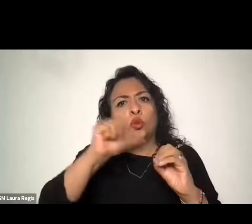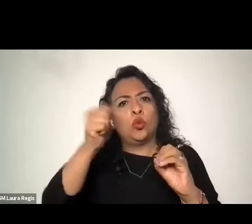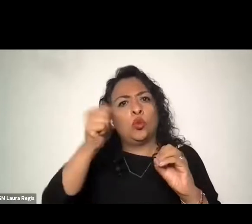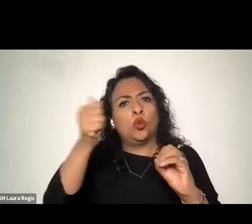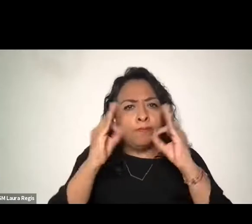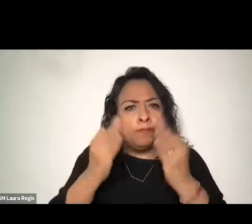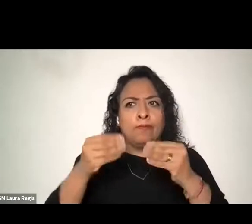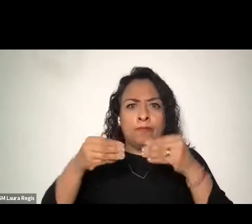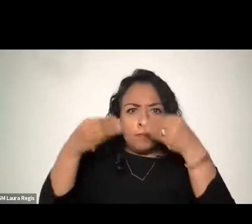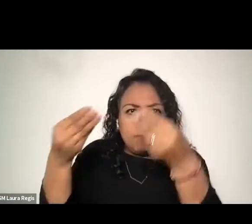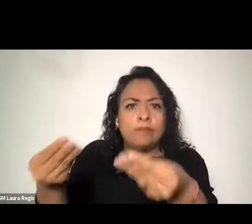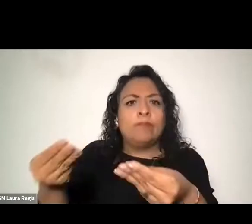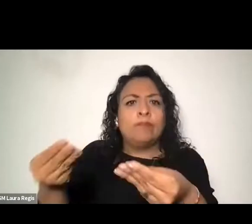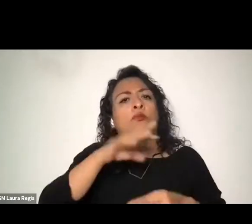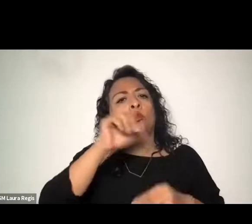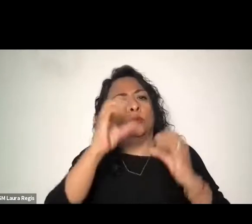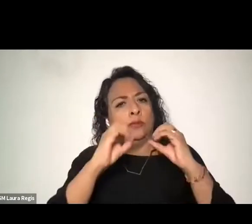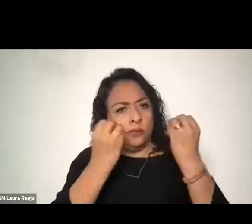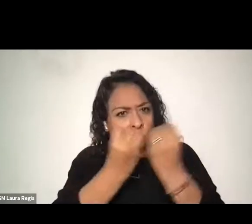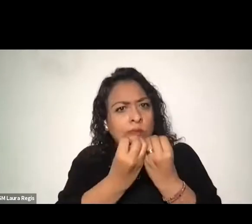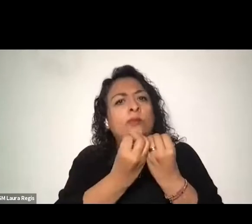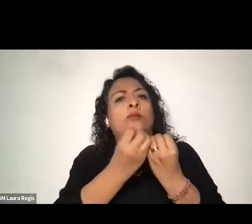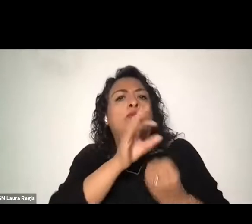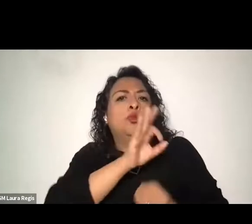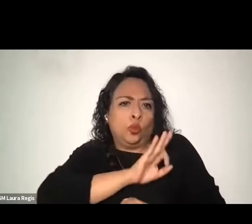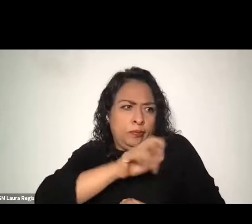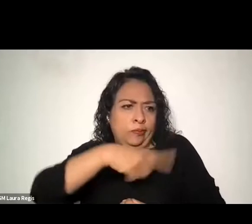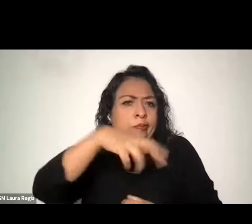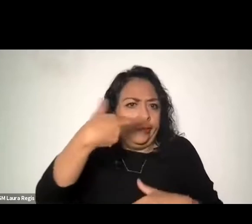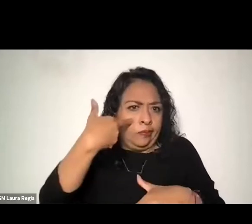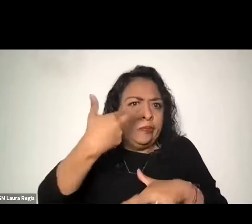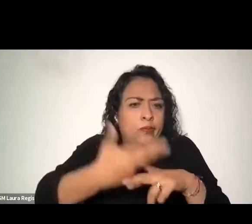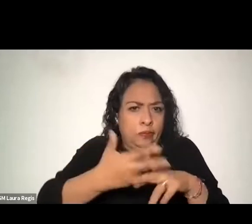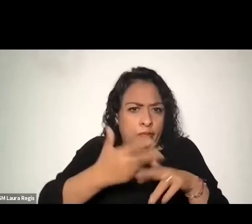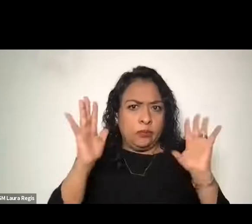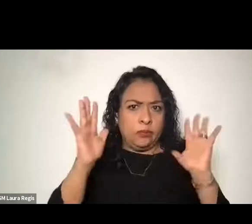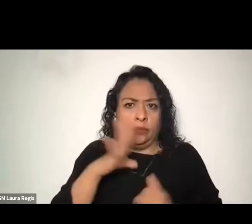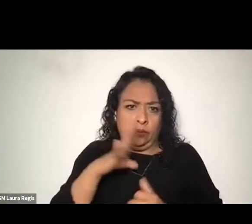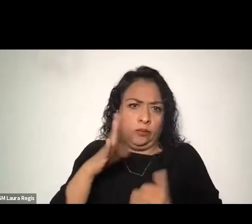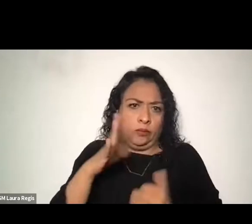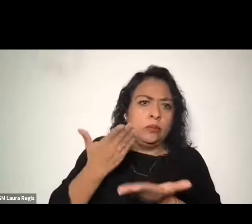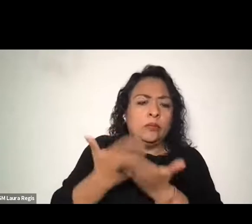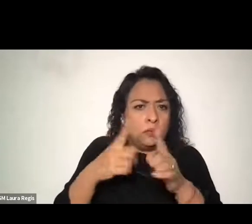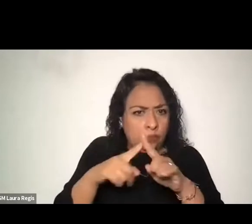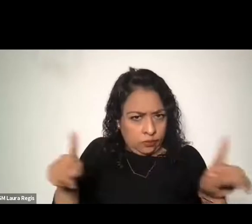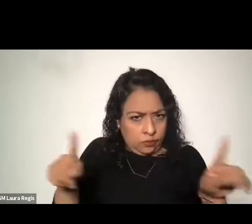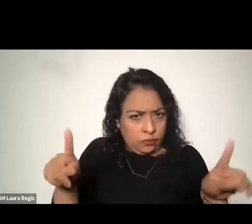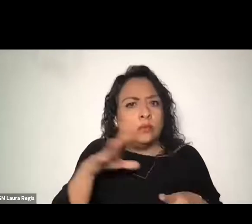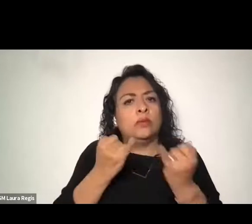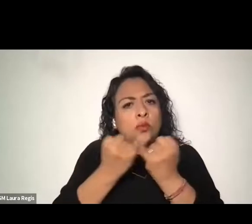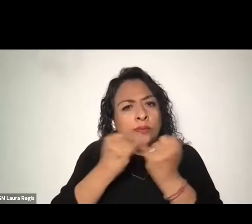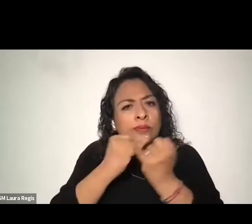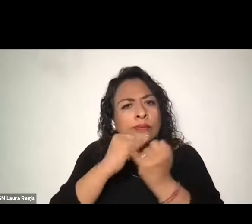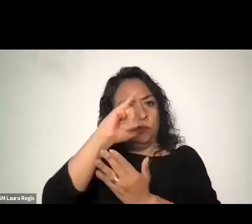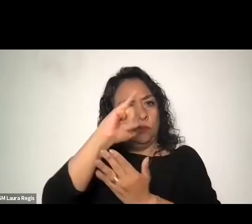otras organizaciones como Alternativas y Capacidades que ha hecho otra propuesta y ha generado también infografías